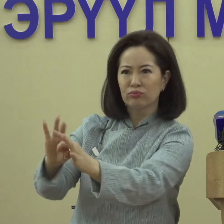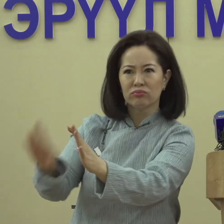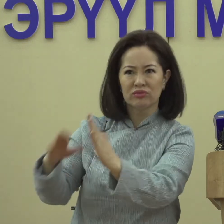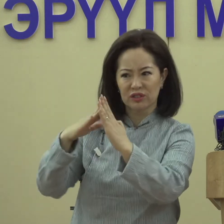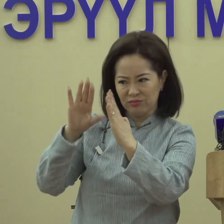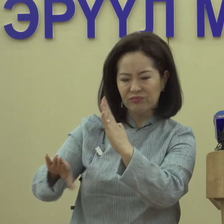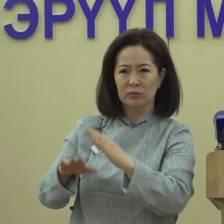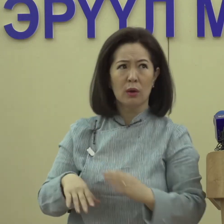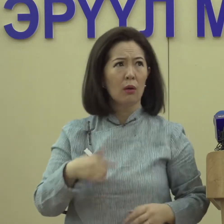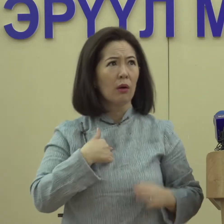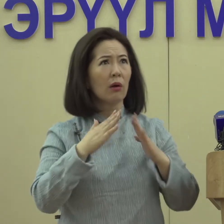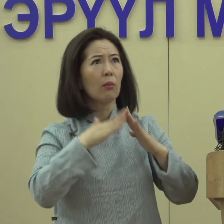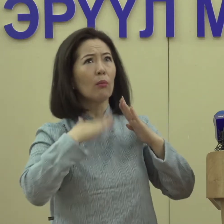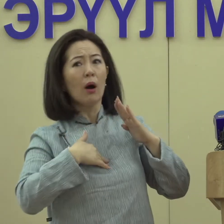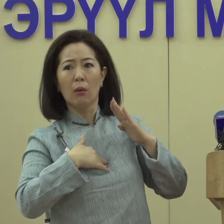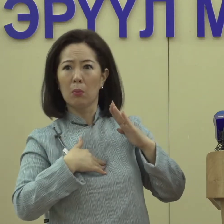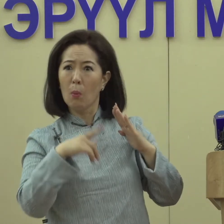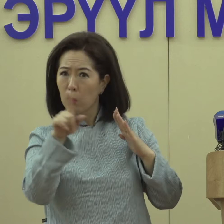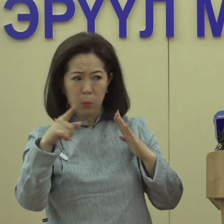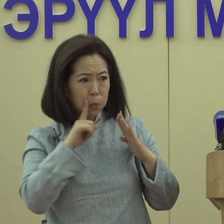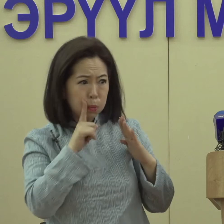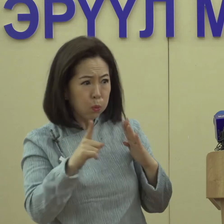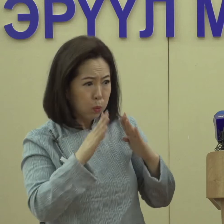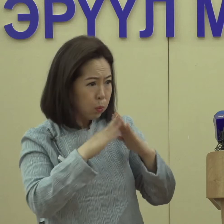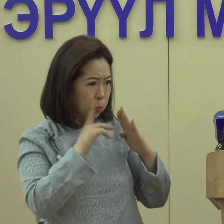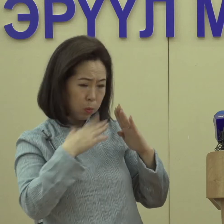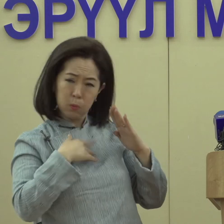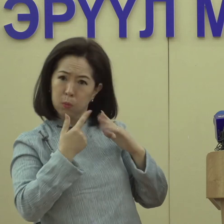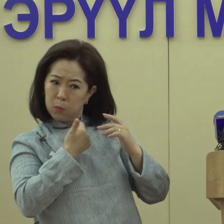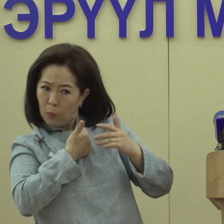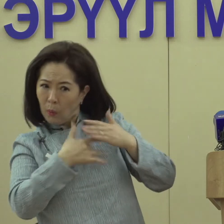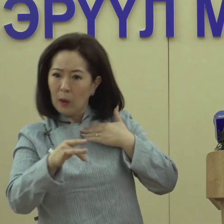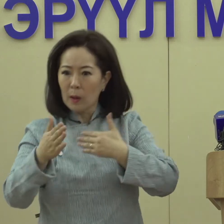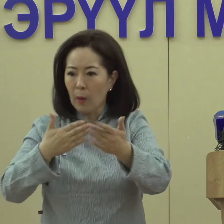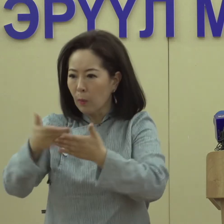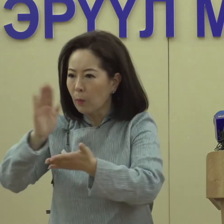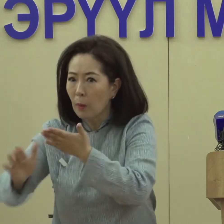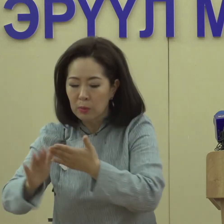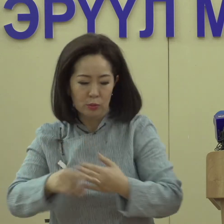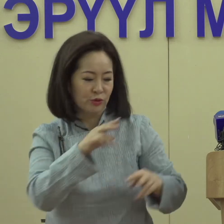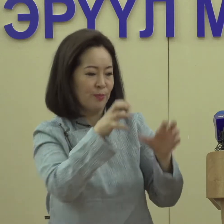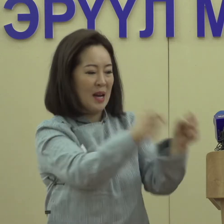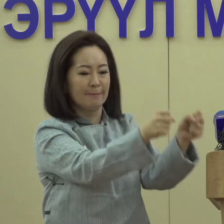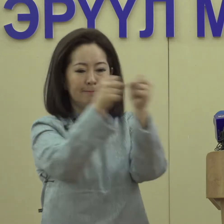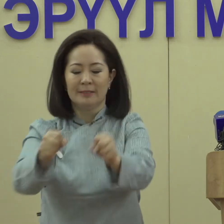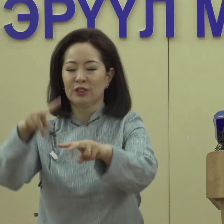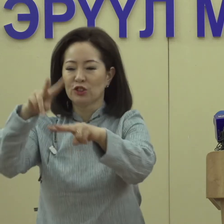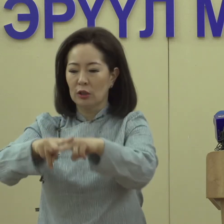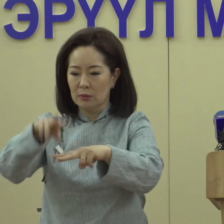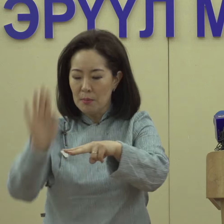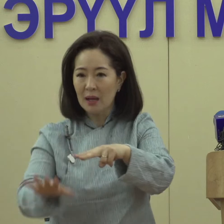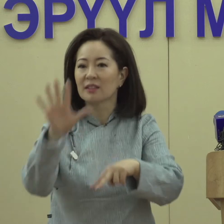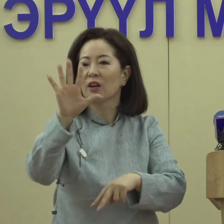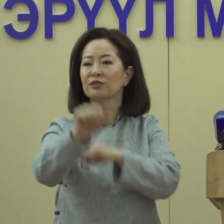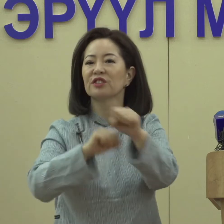хэрэв гэртээ тусгаарлахдах ёмиг одоо зүйлийг жирчиж гадагшаа гарах дэлгүүр хоршоо явсан бол 5 жилийн хугацаагаар шийтгэх ийм одоо